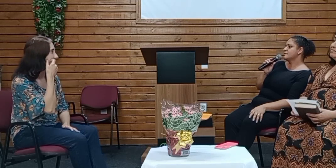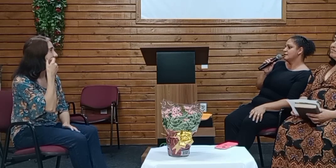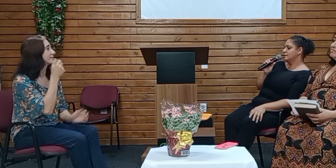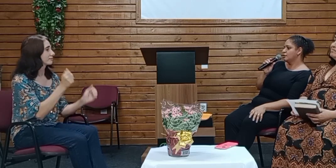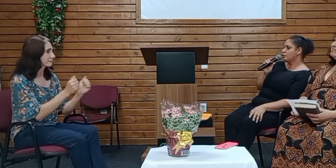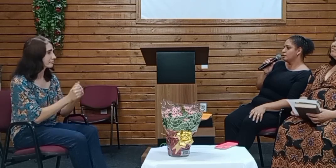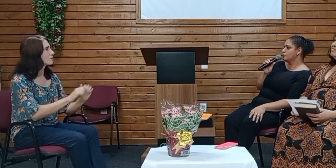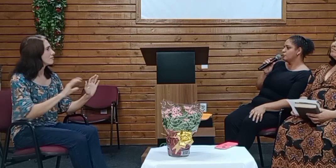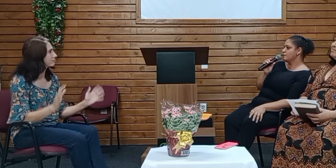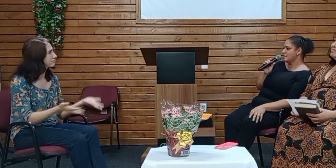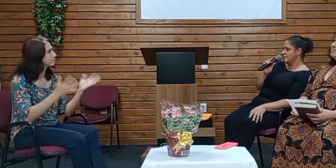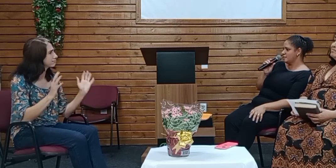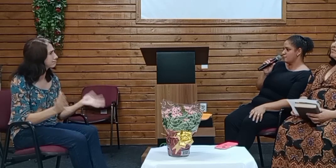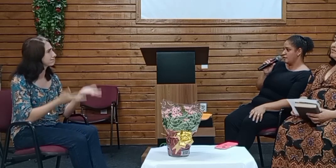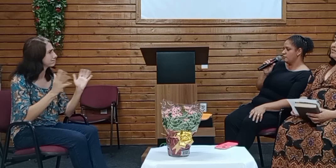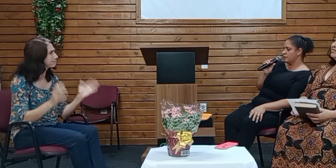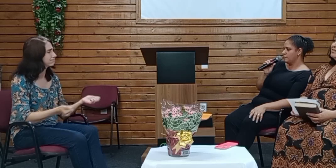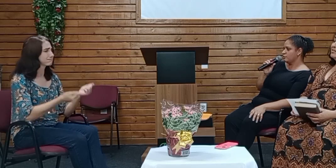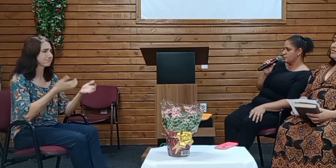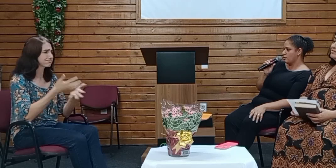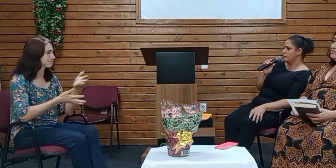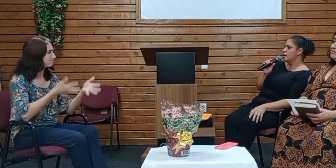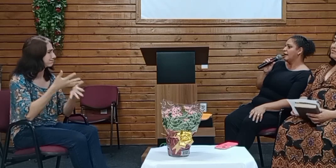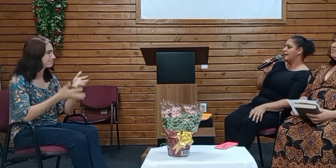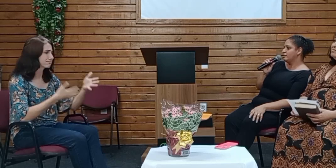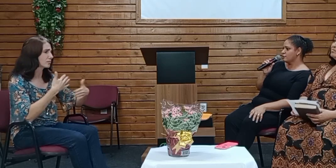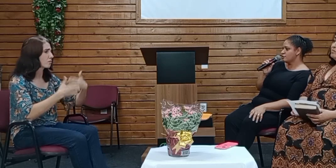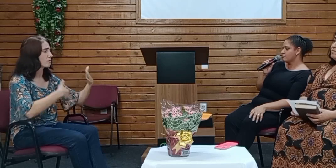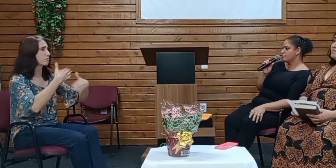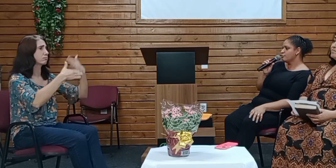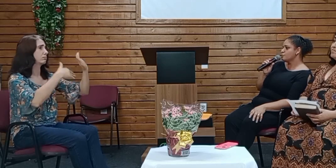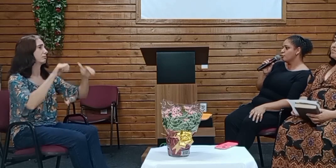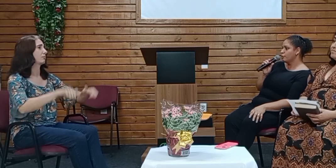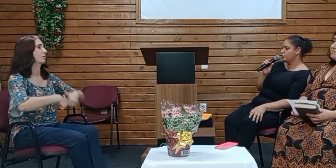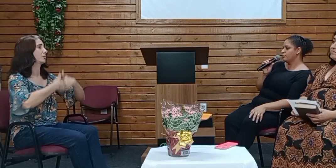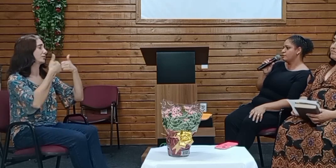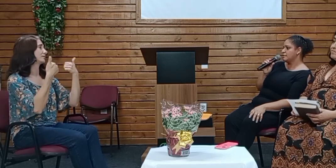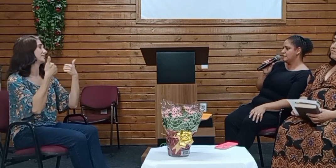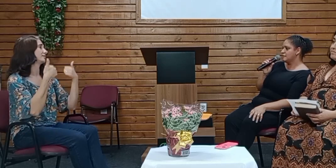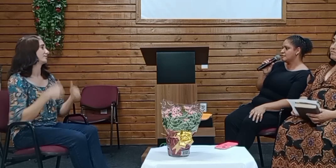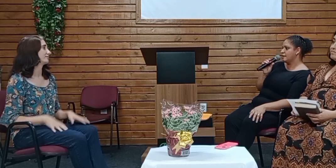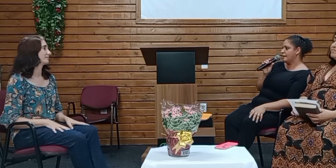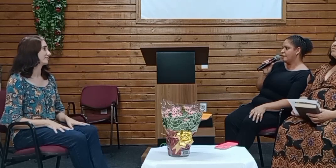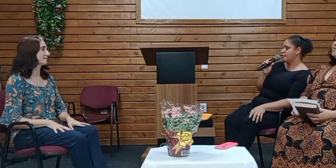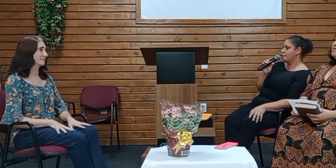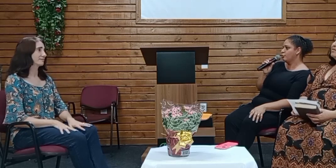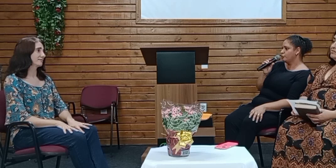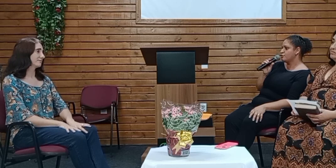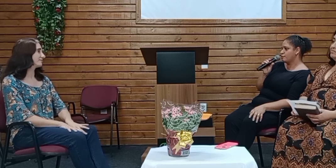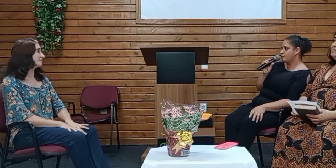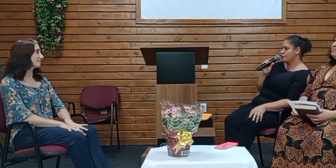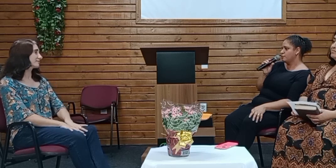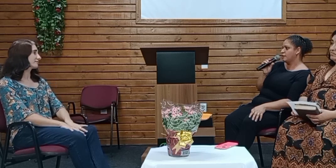Depois, quando o Isaías veio aqui para Osório, aí nós desenvolvemos muito, porque o Isaías é